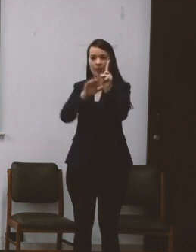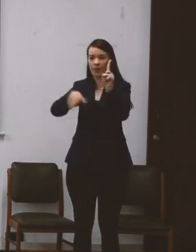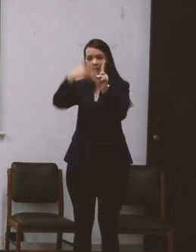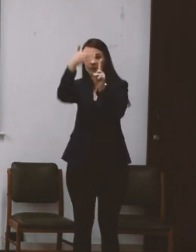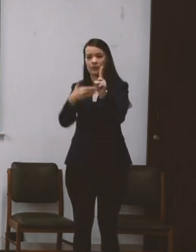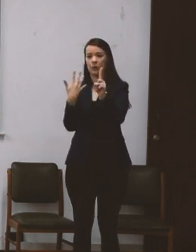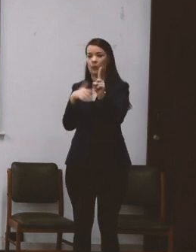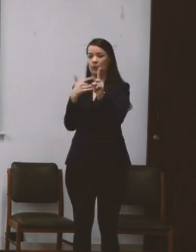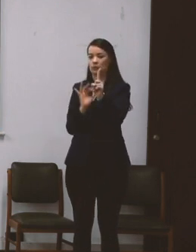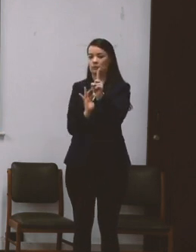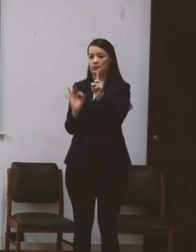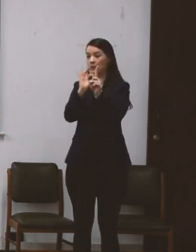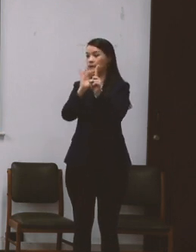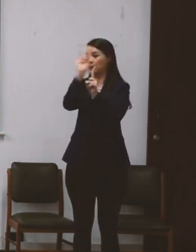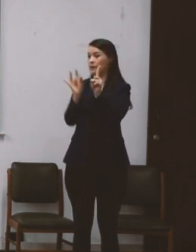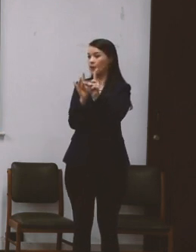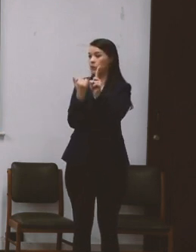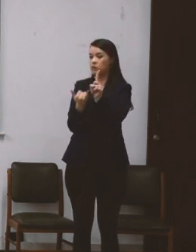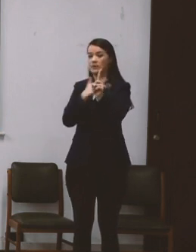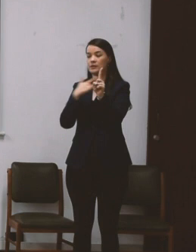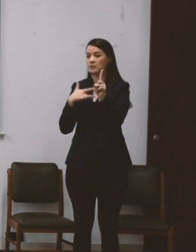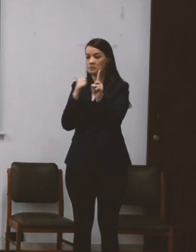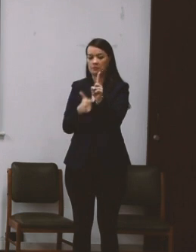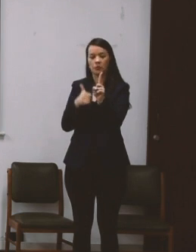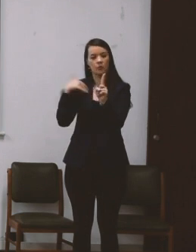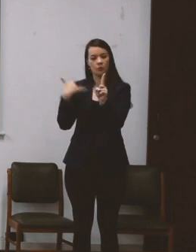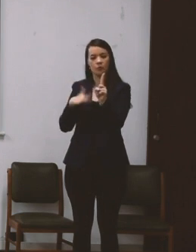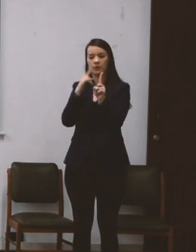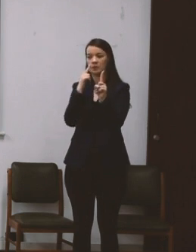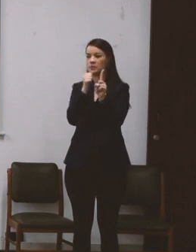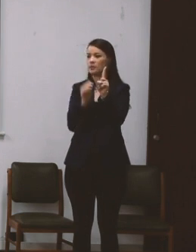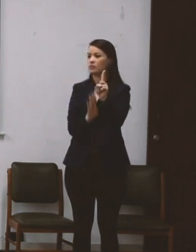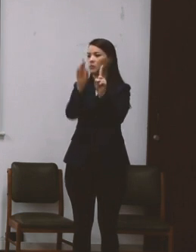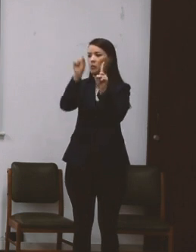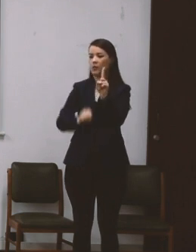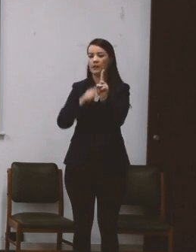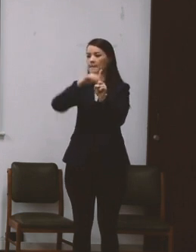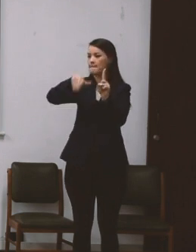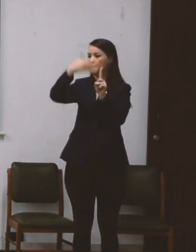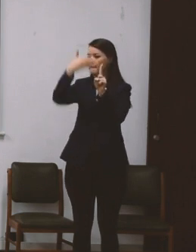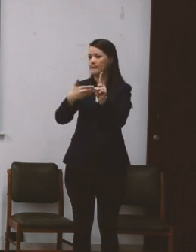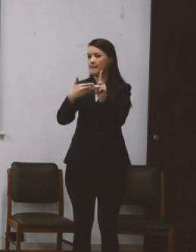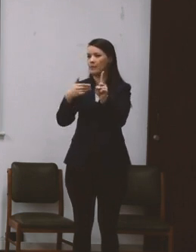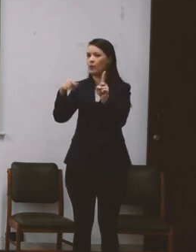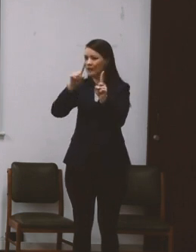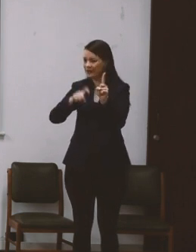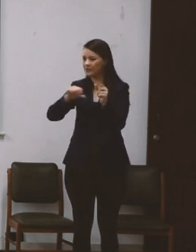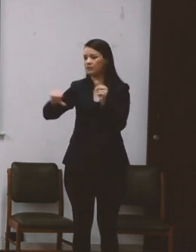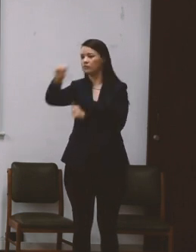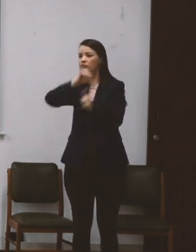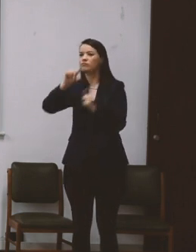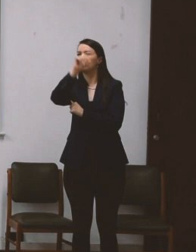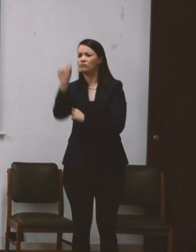discapacidad son de alguna manera perfectos, sanos y radicalmente autosuficientes, o quizá precisamente más